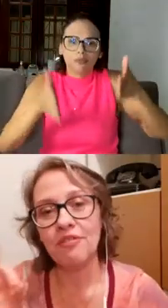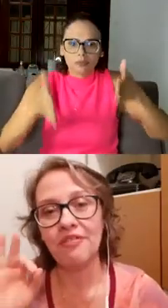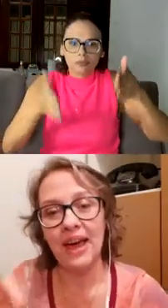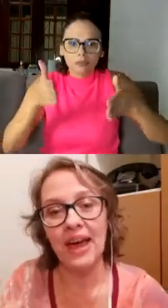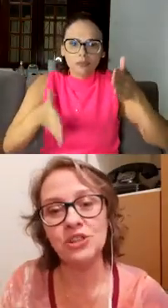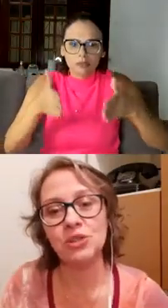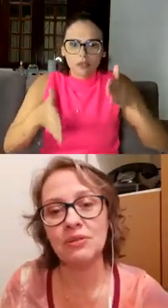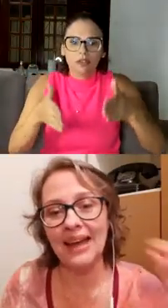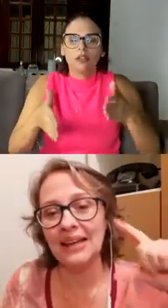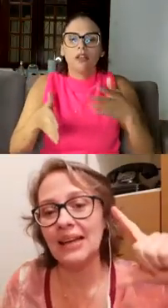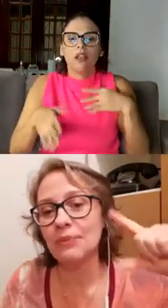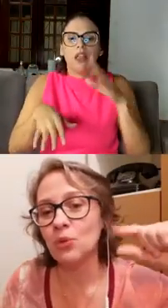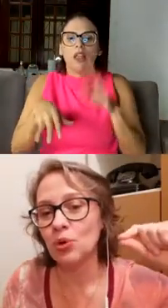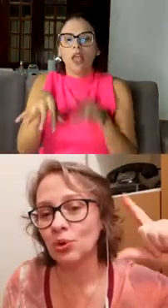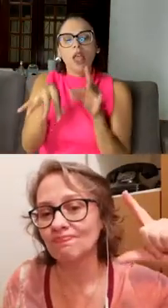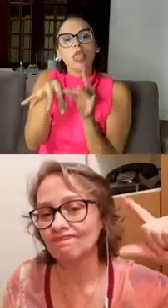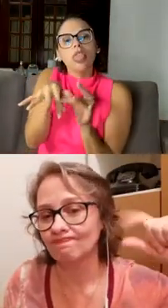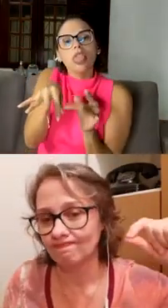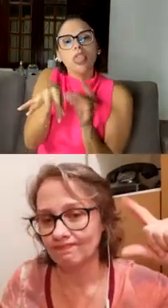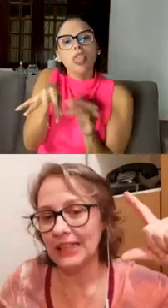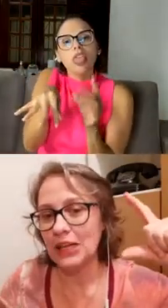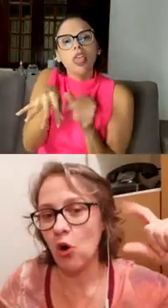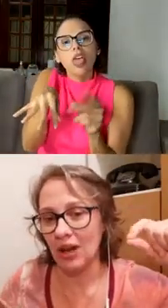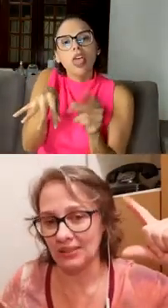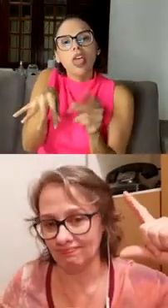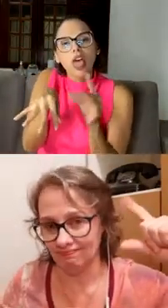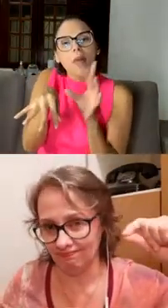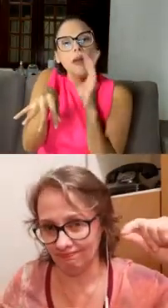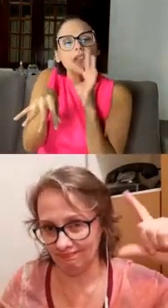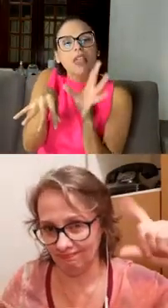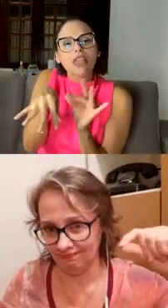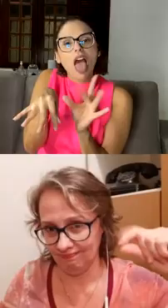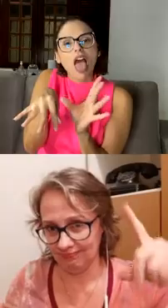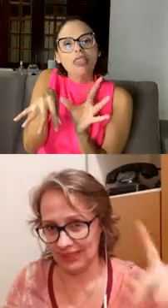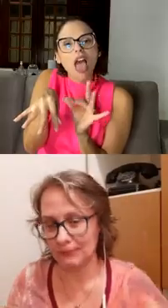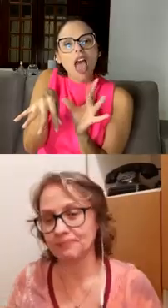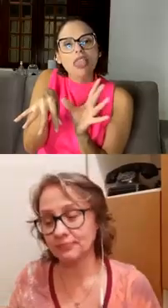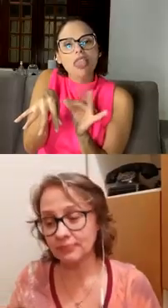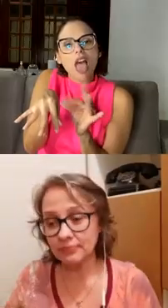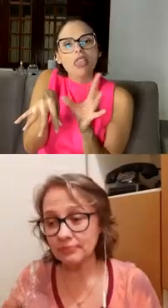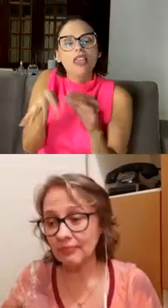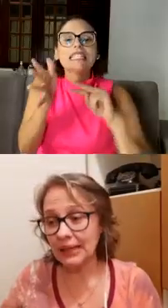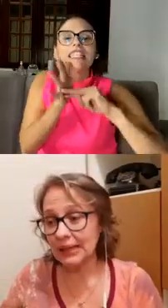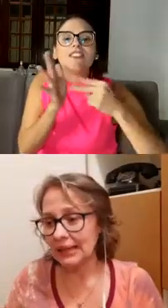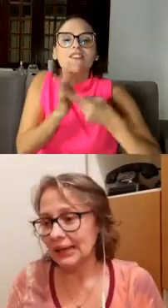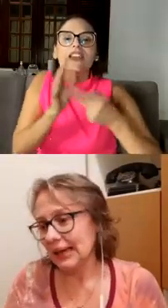Muco fértil é aquele muco em cola. Né?